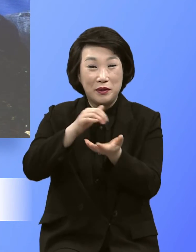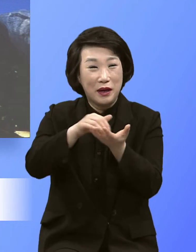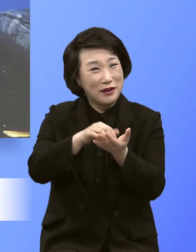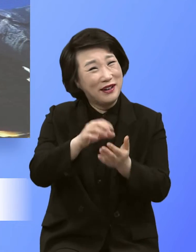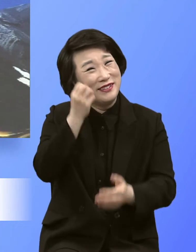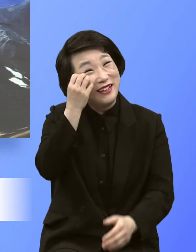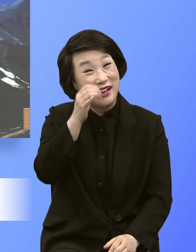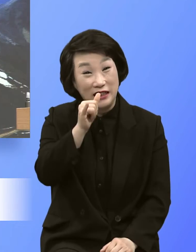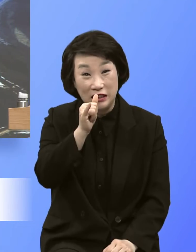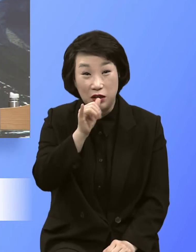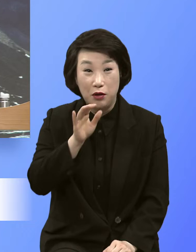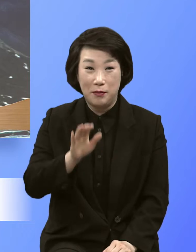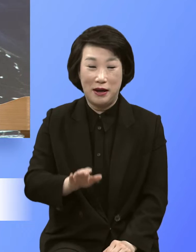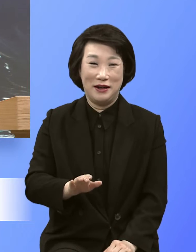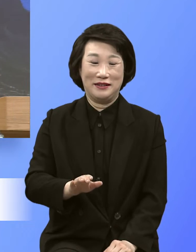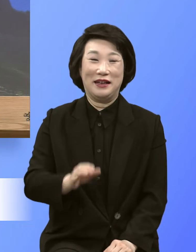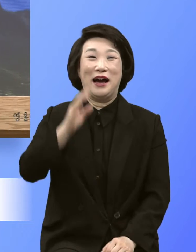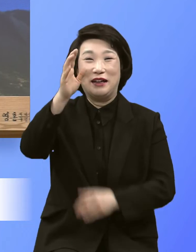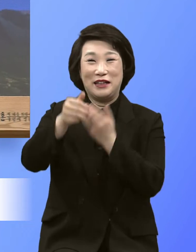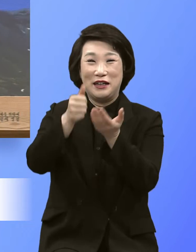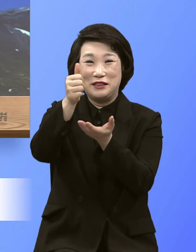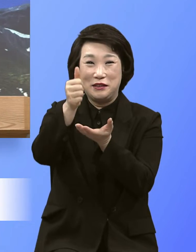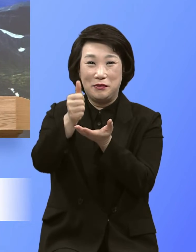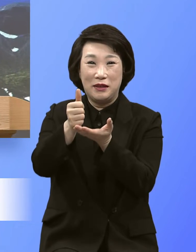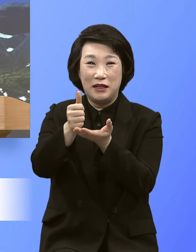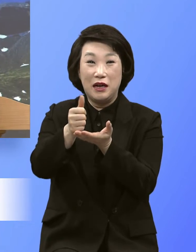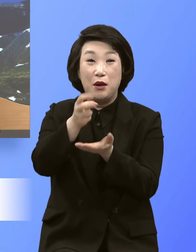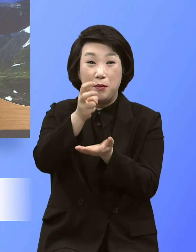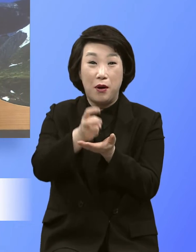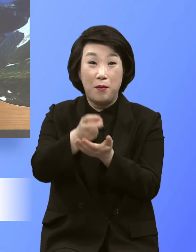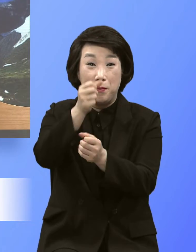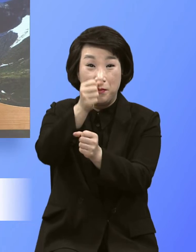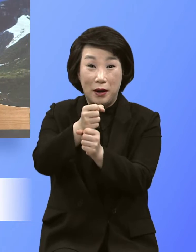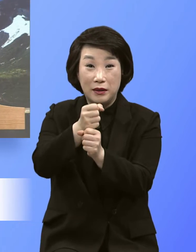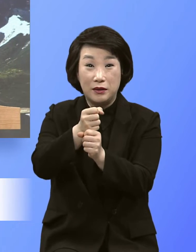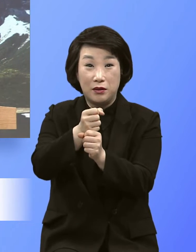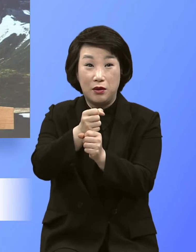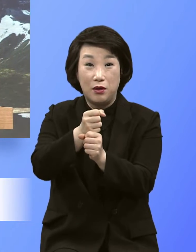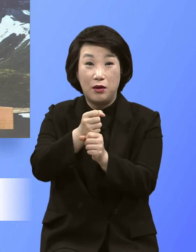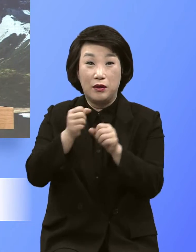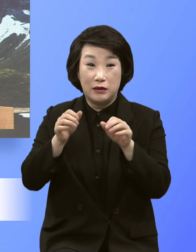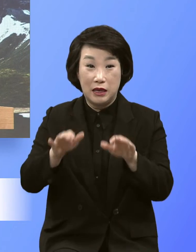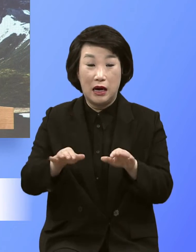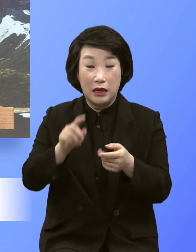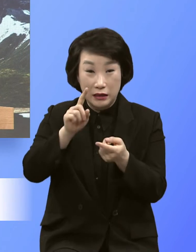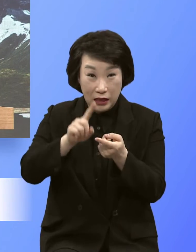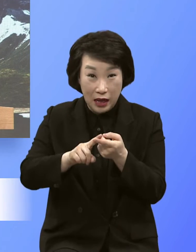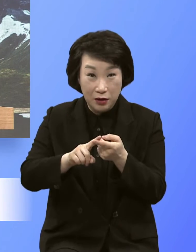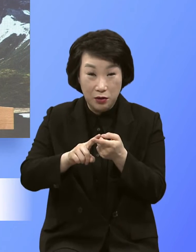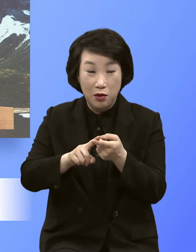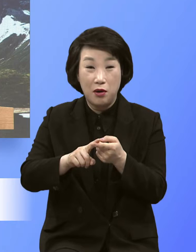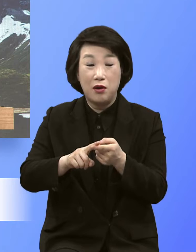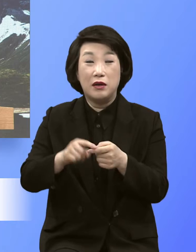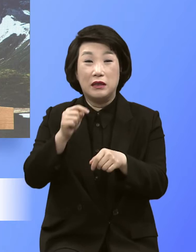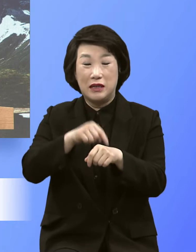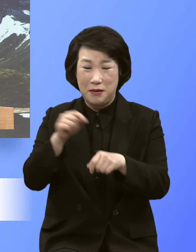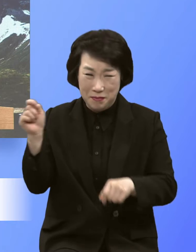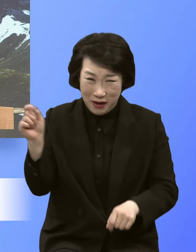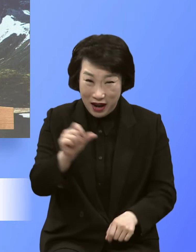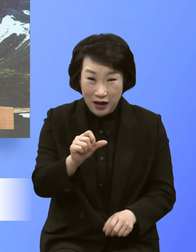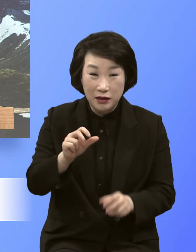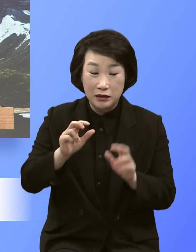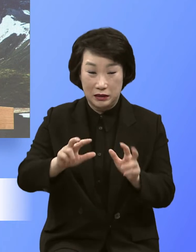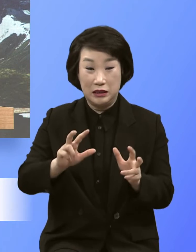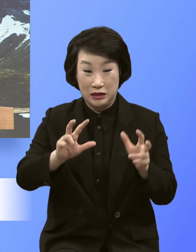것 같지만은 하나님께서는 질서를 만들기를 그렇게 빠른 속도로 돌고